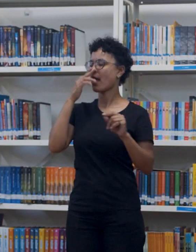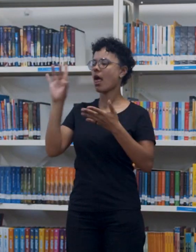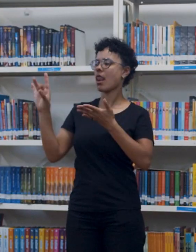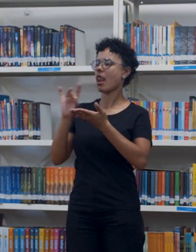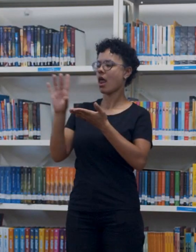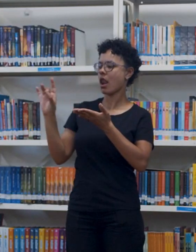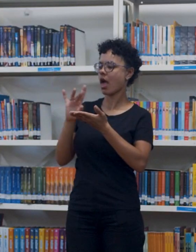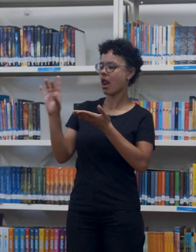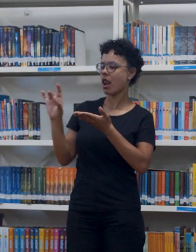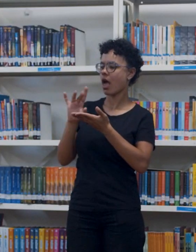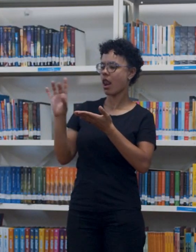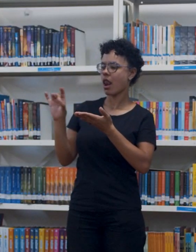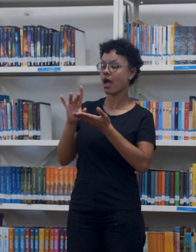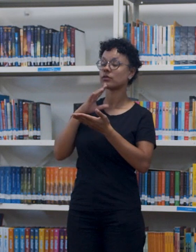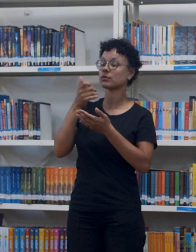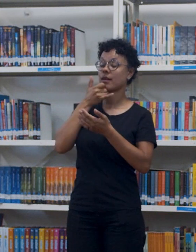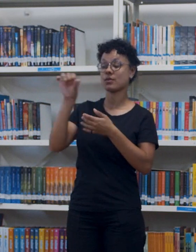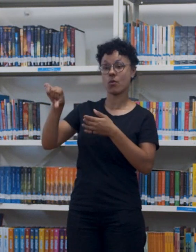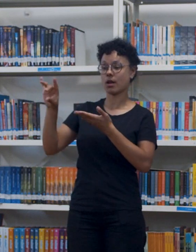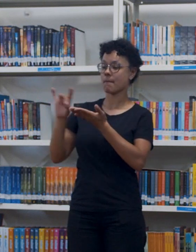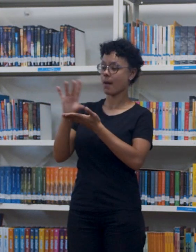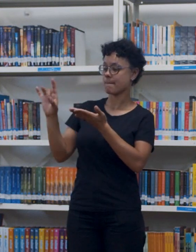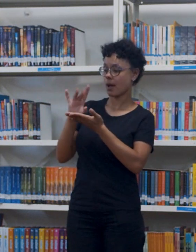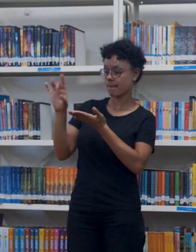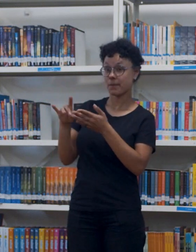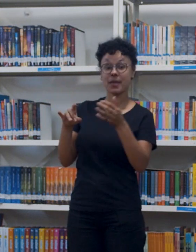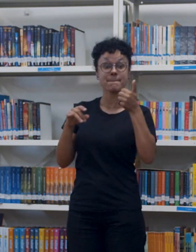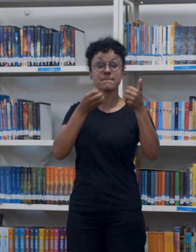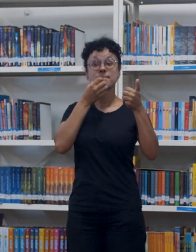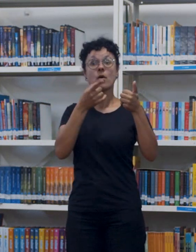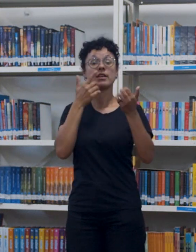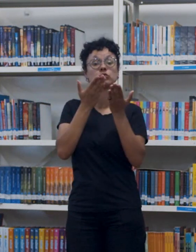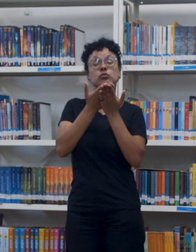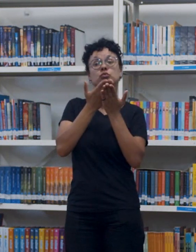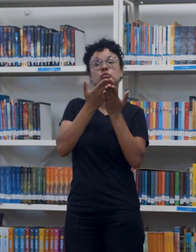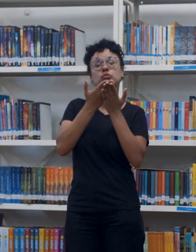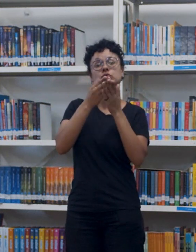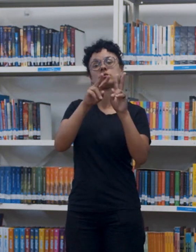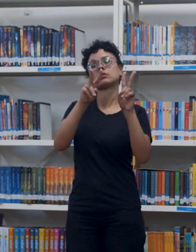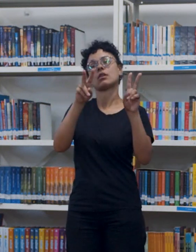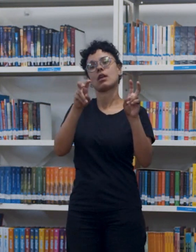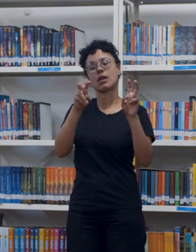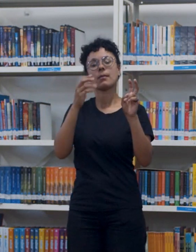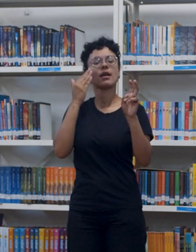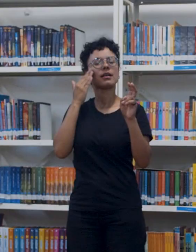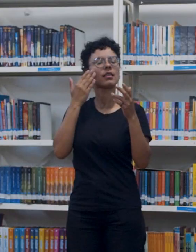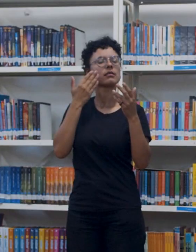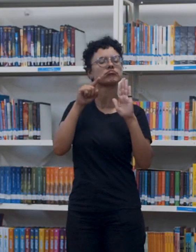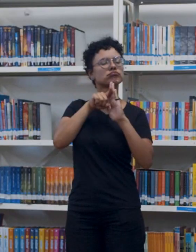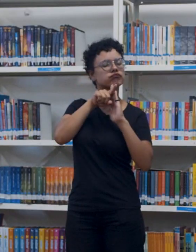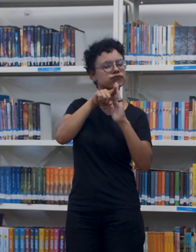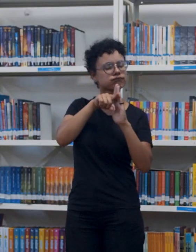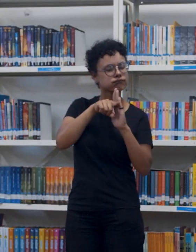peça. Ele cumpre tarefa. O bom advogado, ele vai estudar tudo. Ele vai viver aquilo,